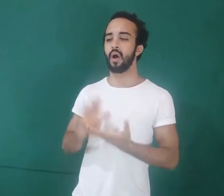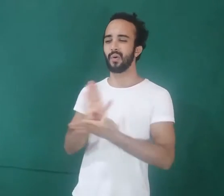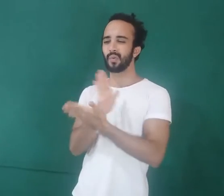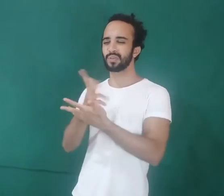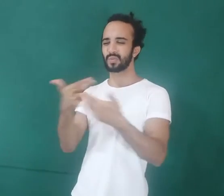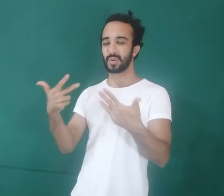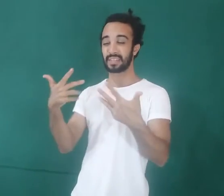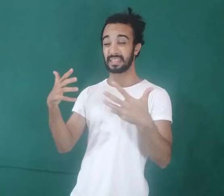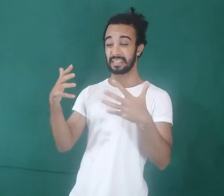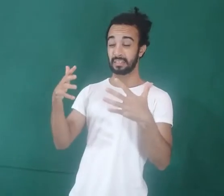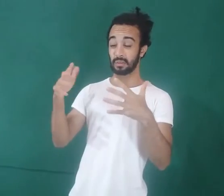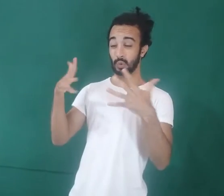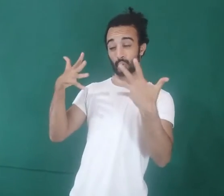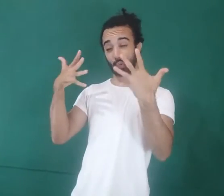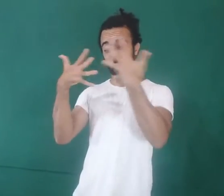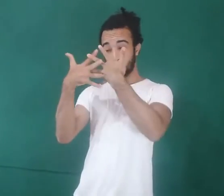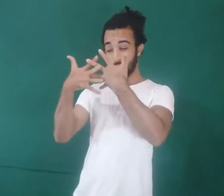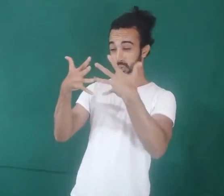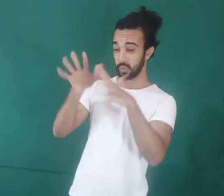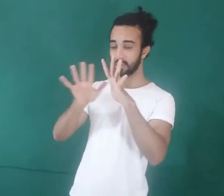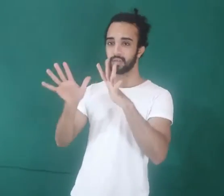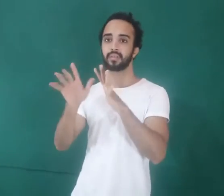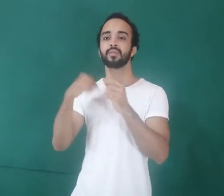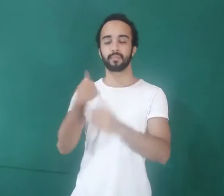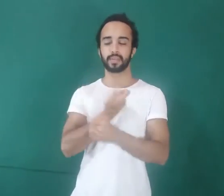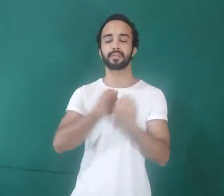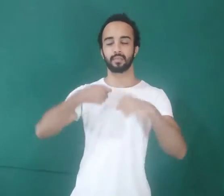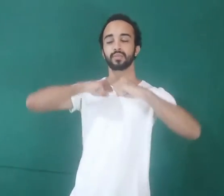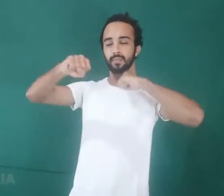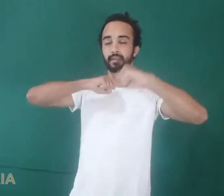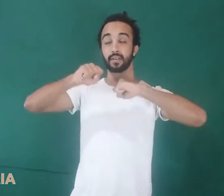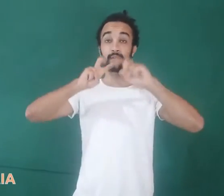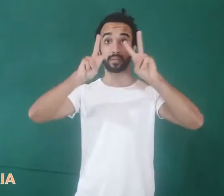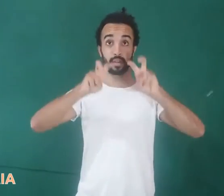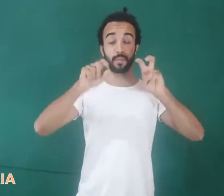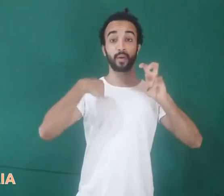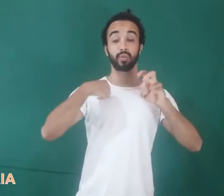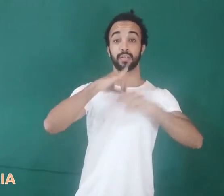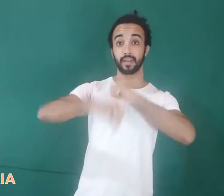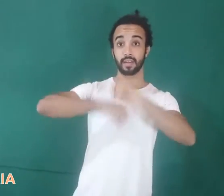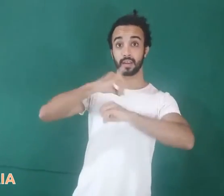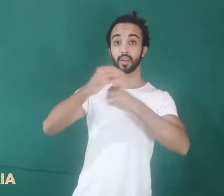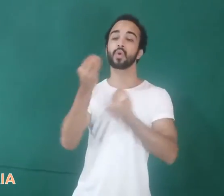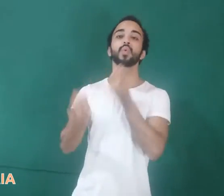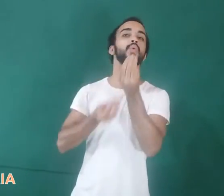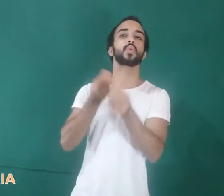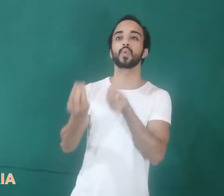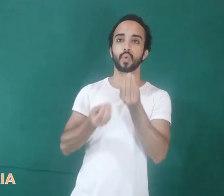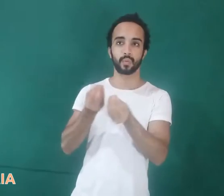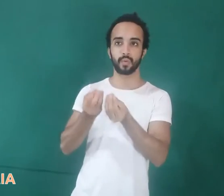precisa conversar aqui. É esse o grande dilema, né, da internet, como esse solo que se deu e que ainda hoje a